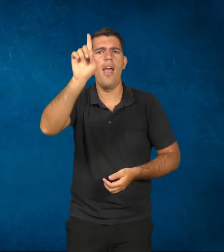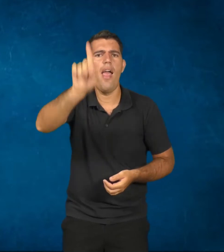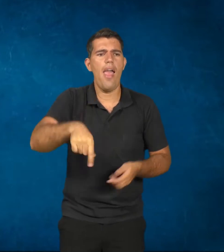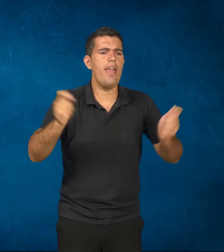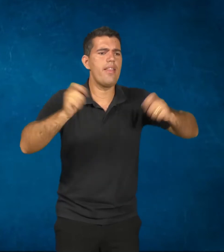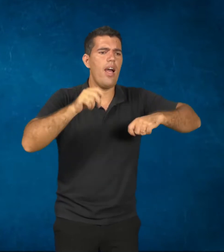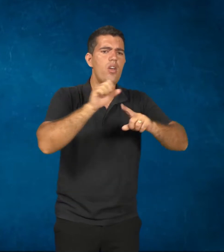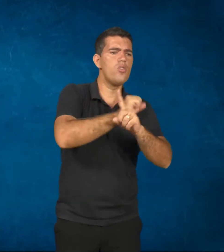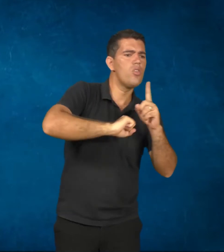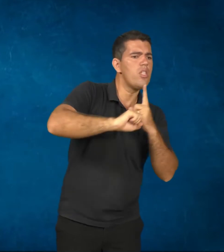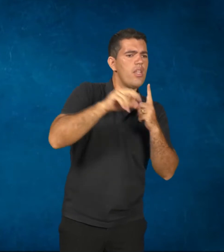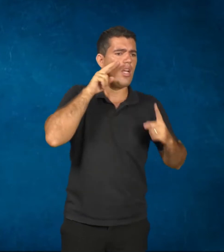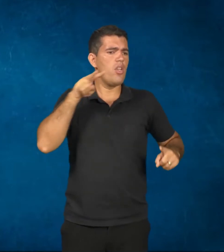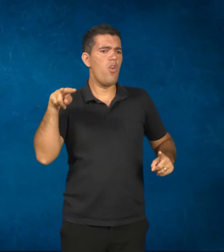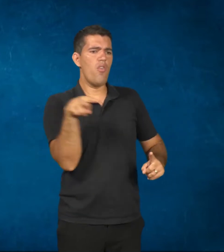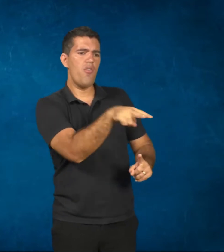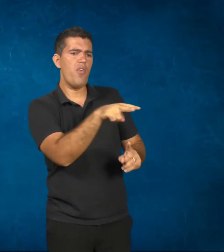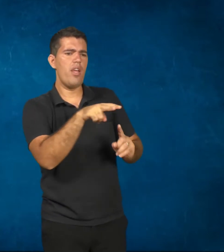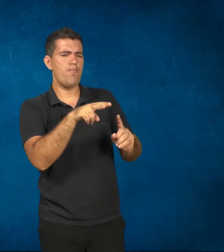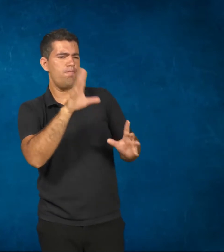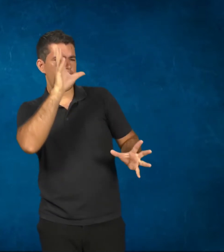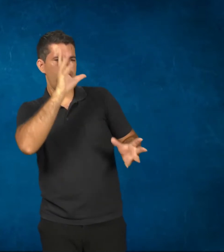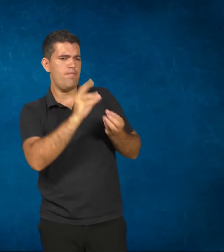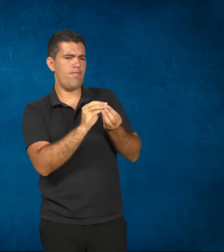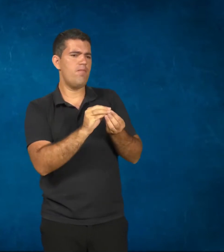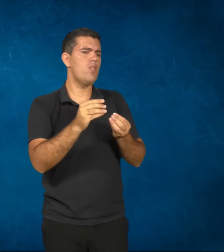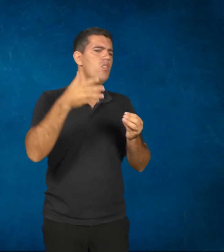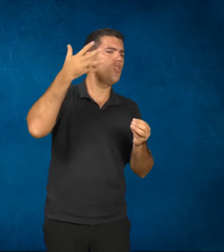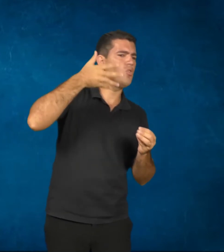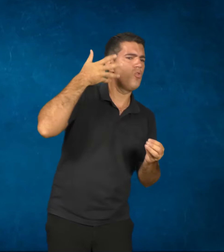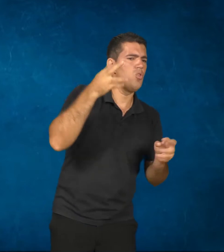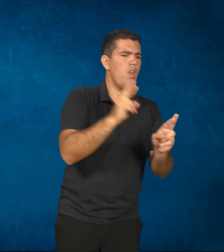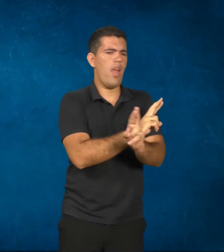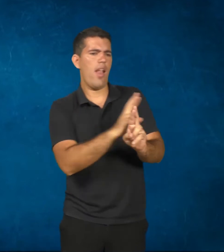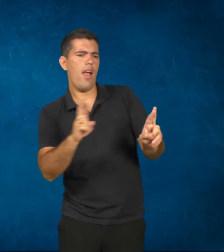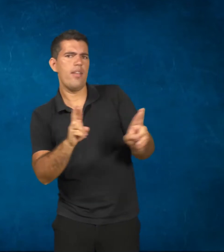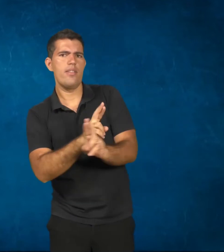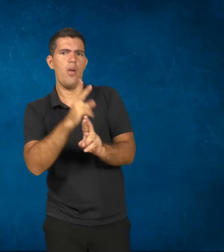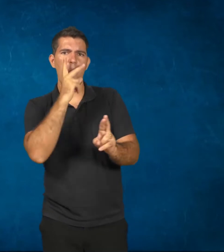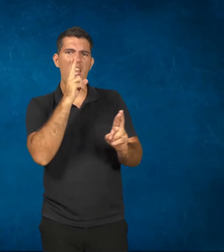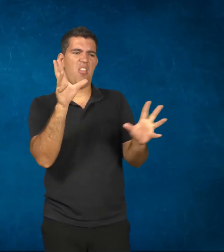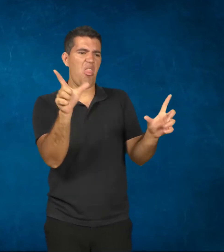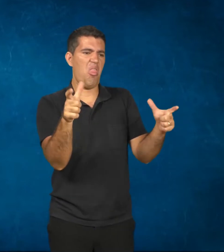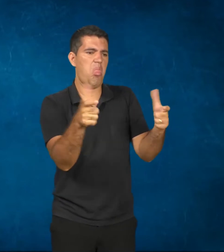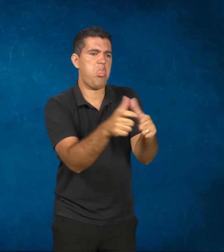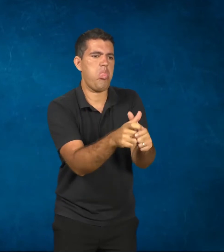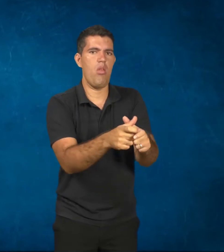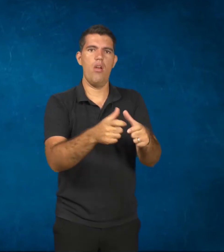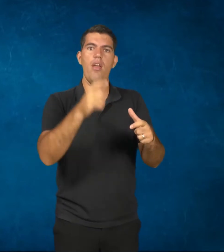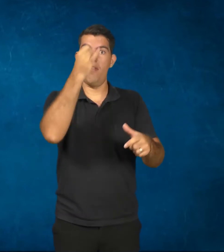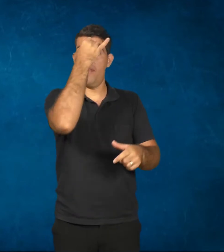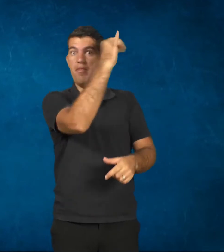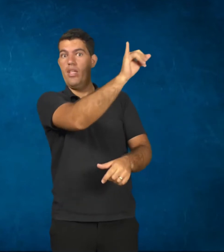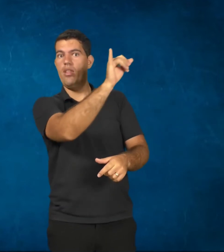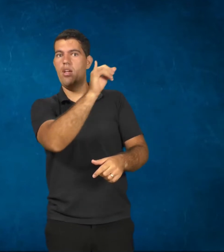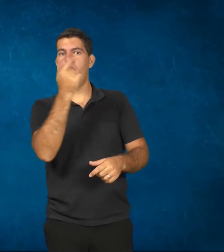a sociedade numa concepção relacional e discursiva, evitando o reducionismo, saber e poder, a